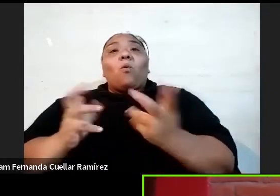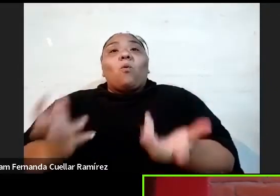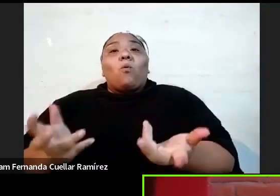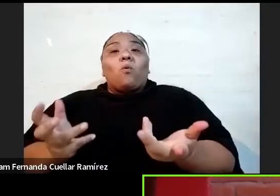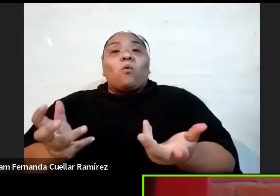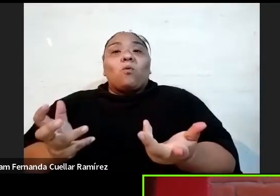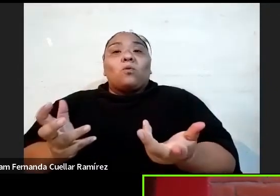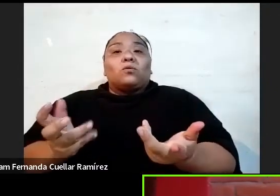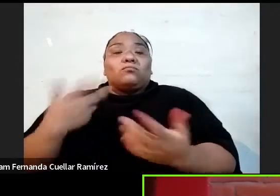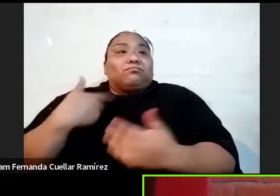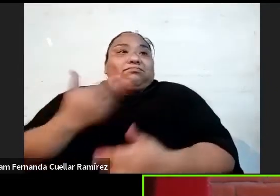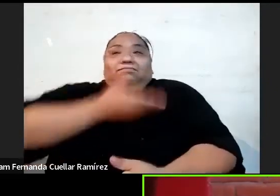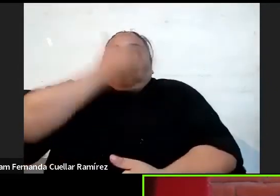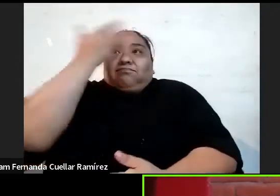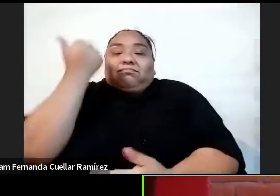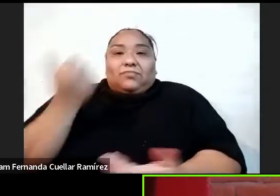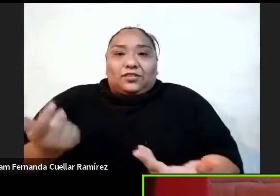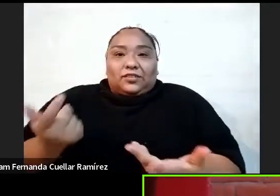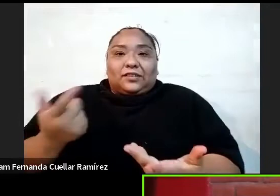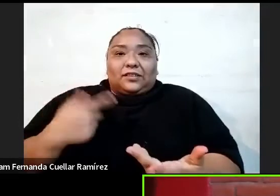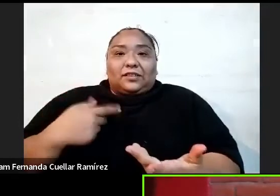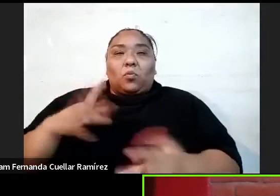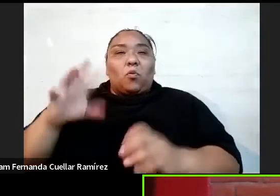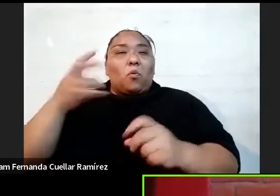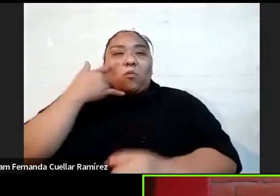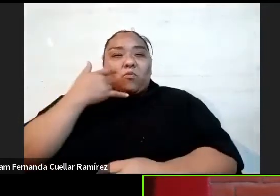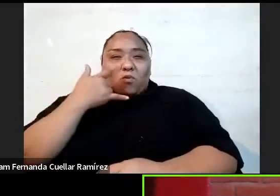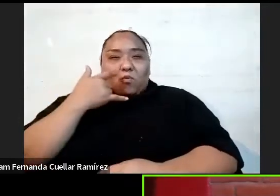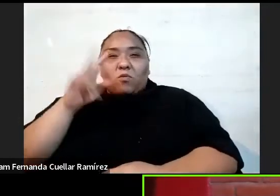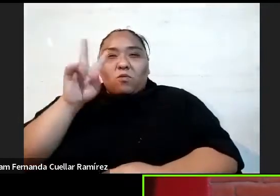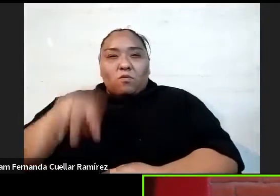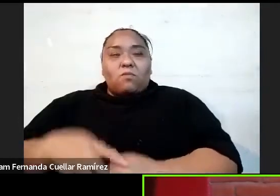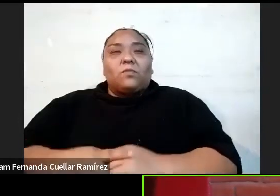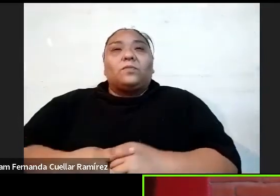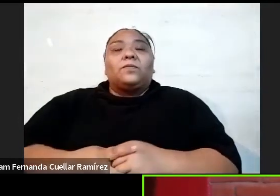así, no sé, se me hacía como extraño.